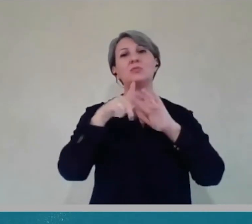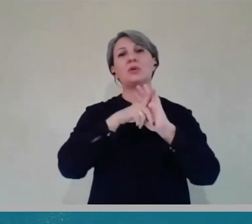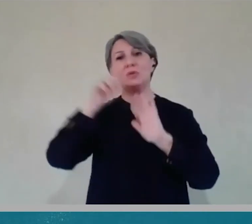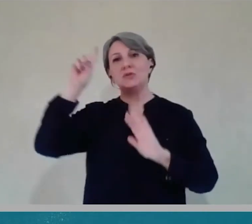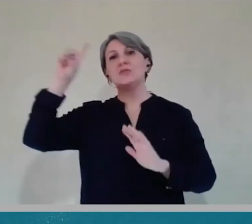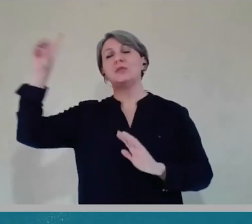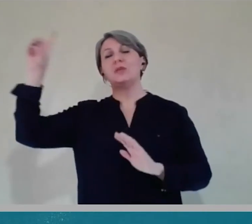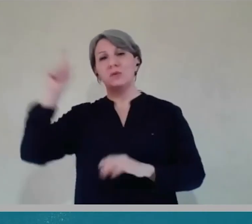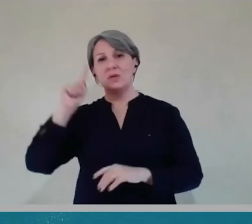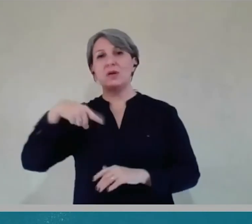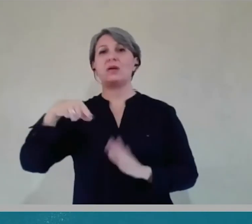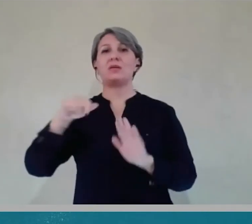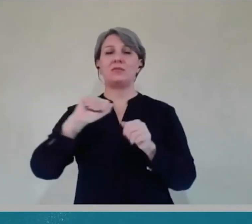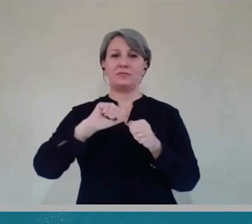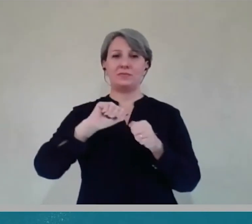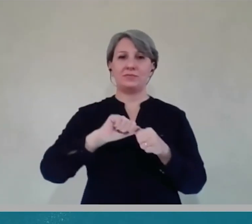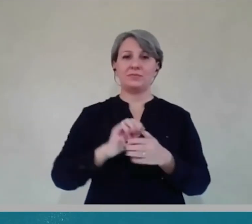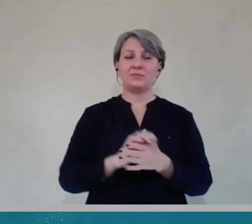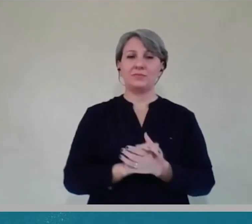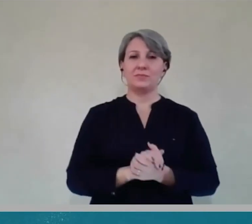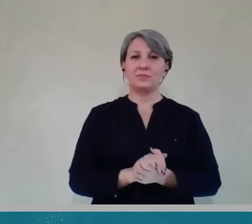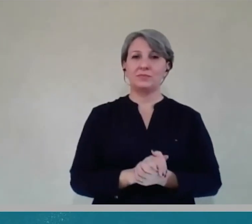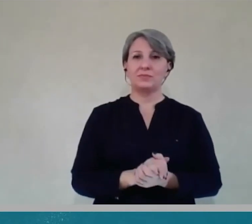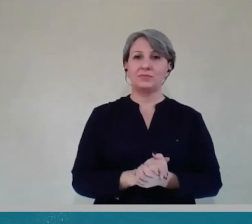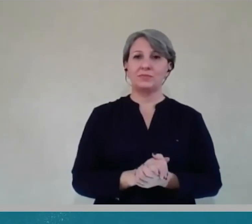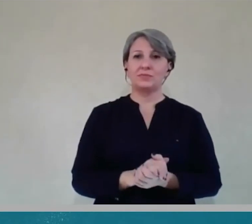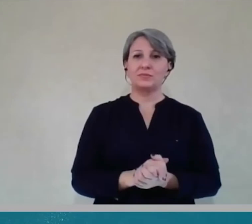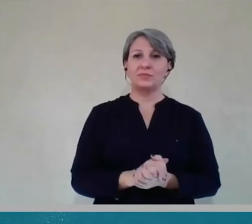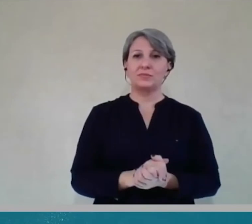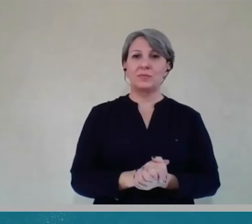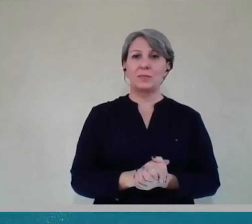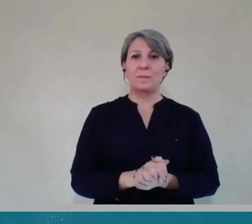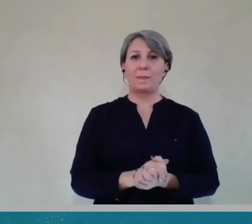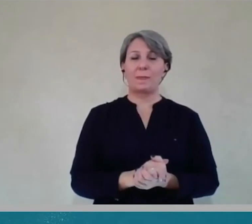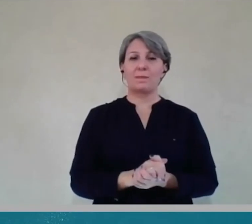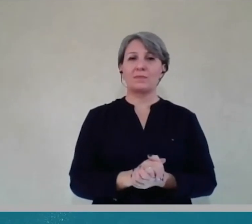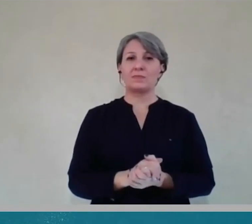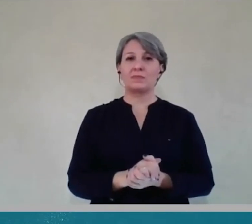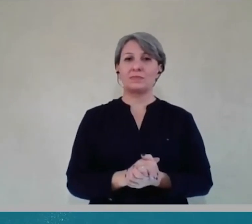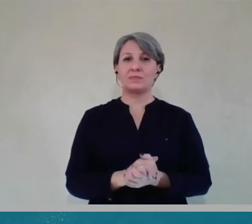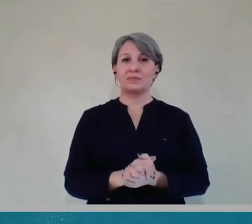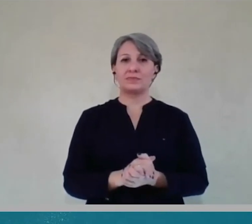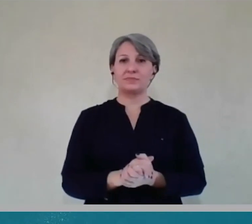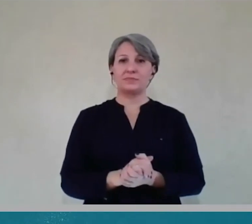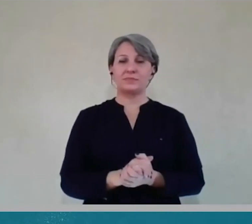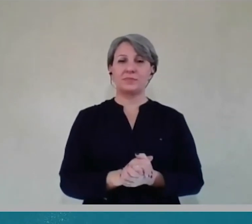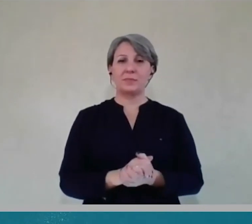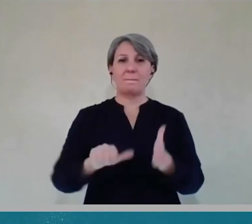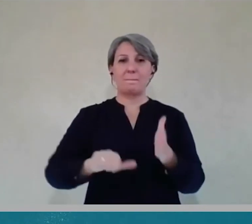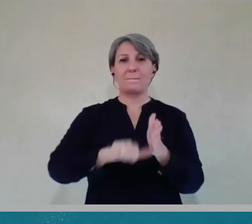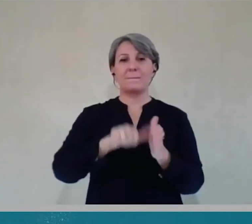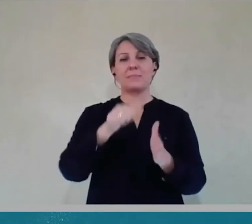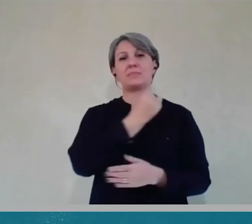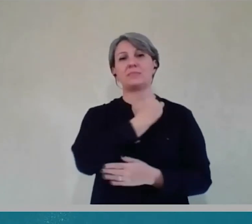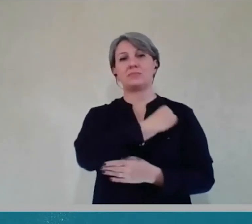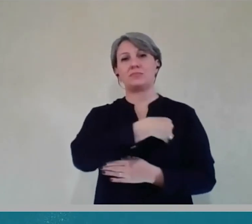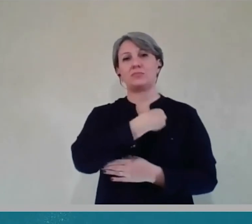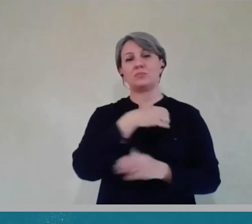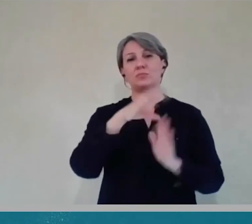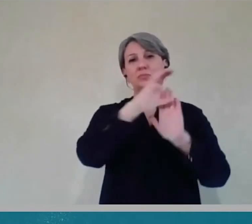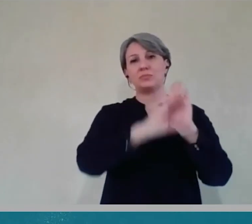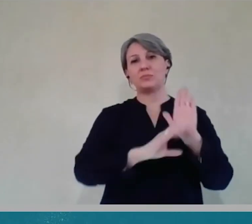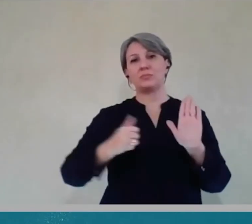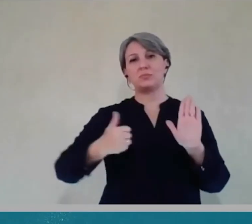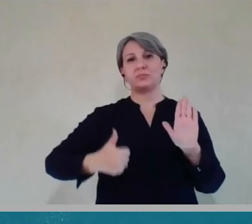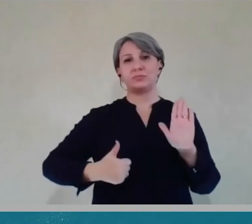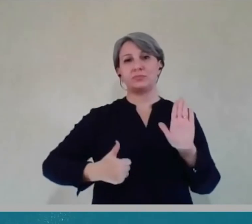minha mensagem, isso aqui vai precisar ser complementada, mas assim, vou terminar a minha mensagem com 1 João 1. Vamos lá? 1